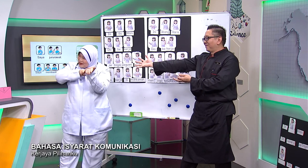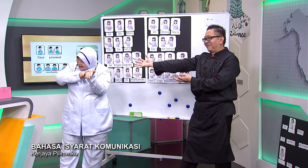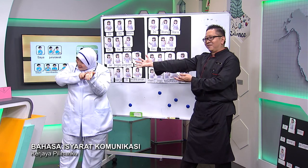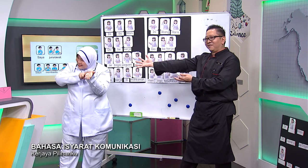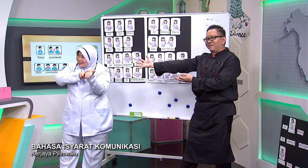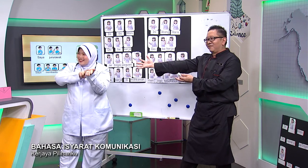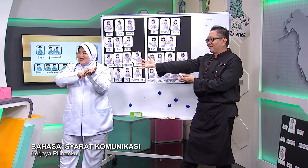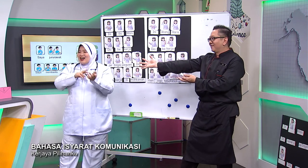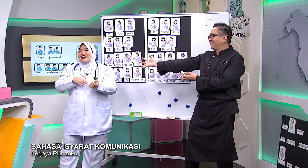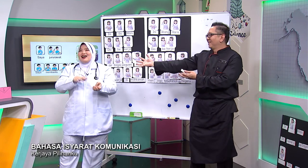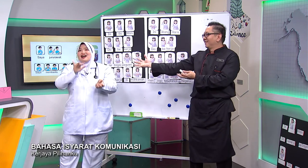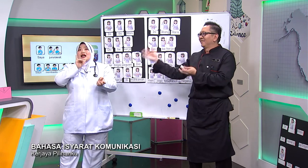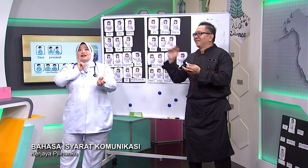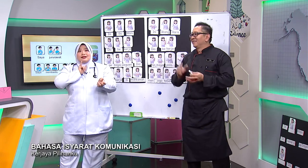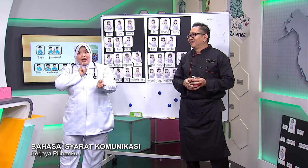jururawat.